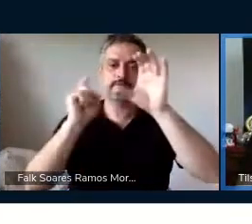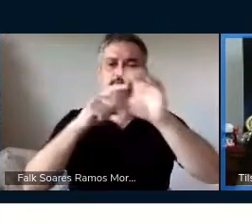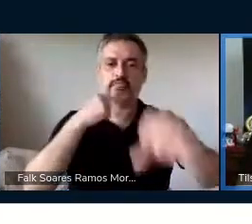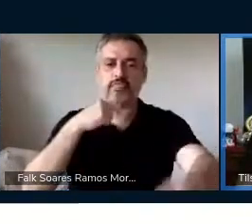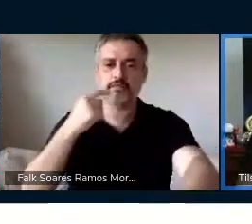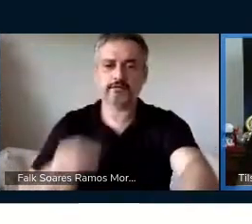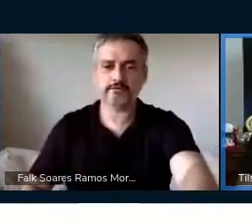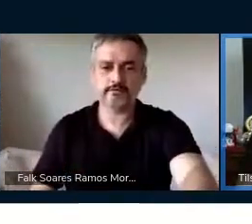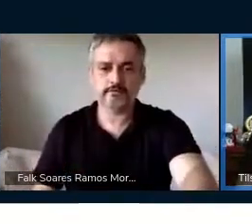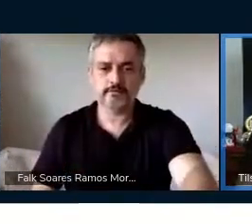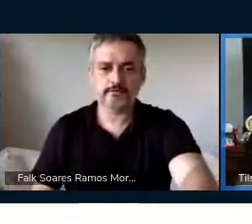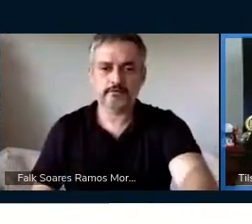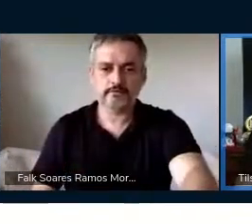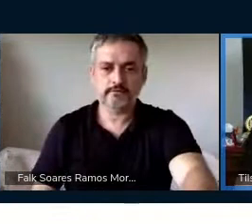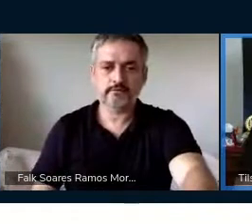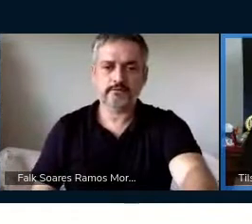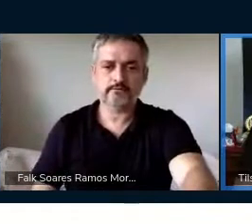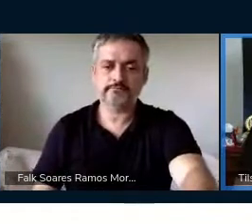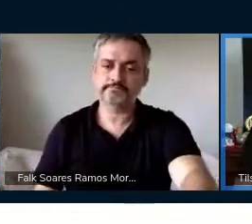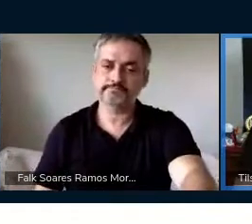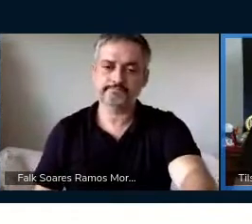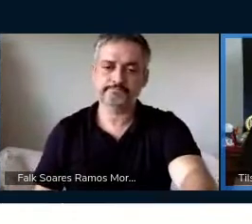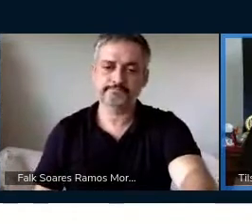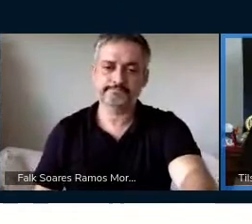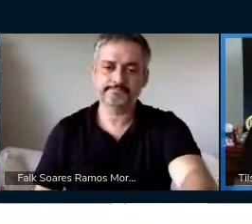por agente.